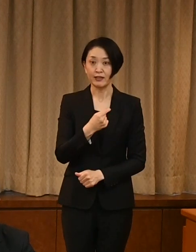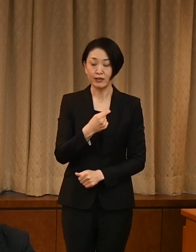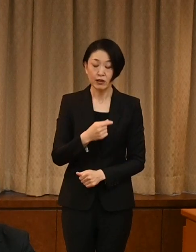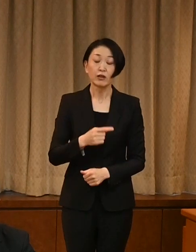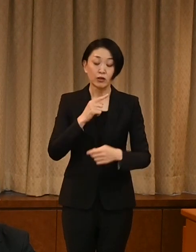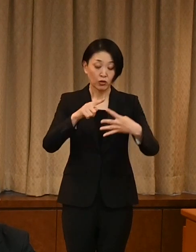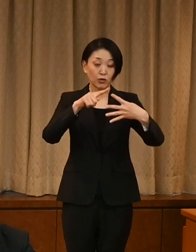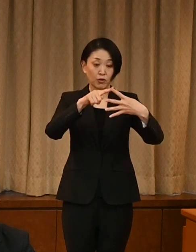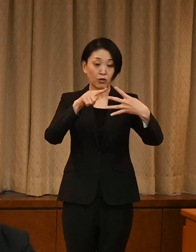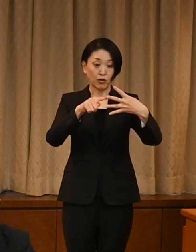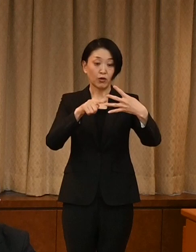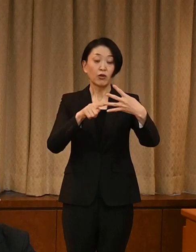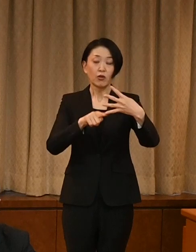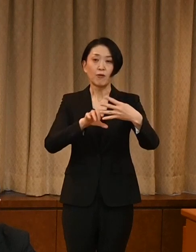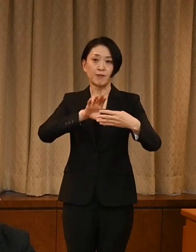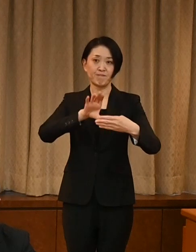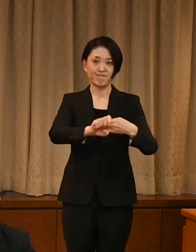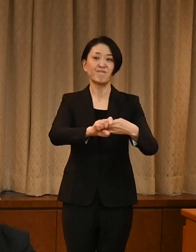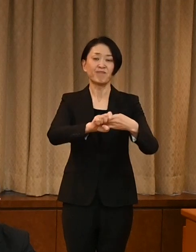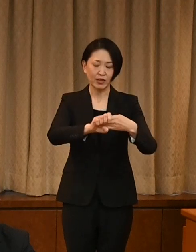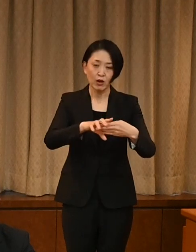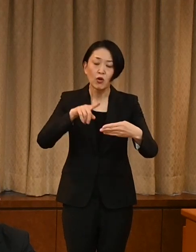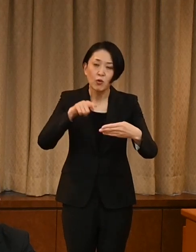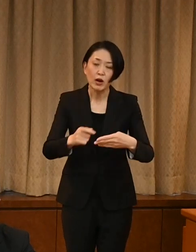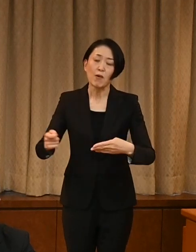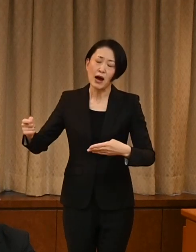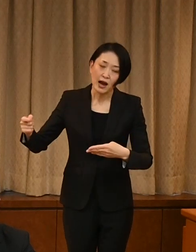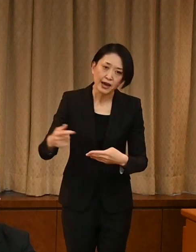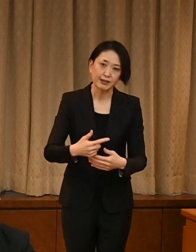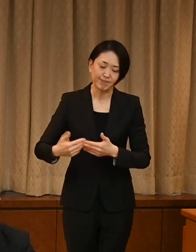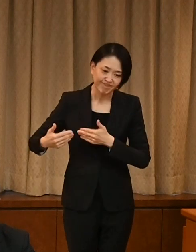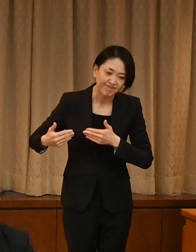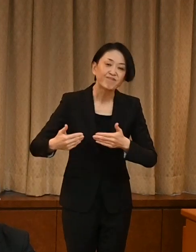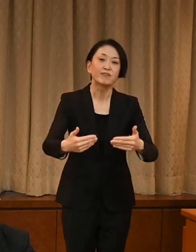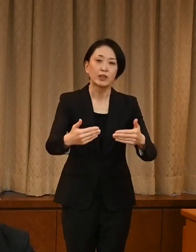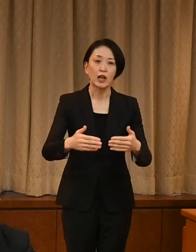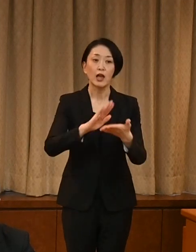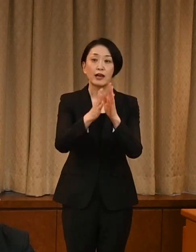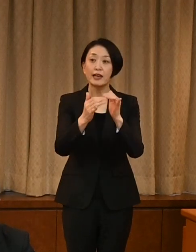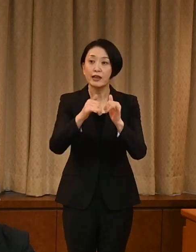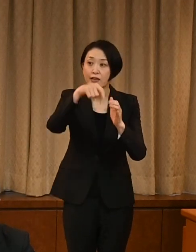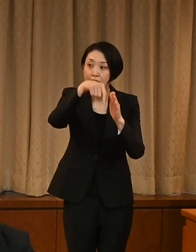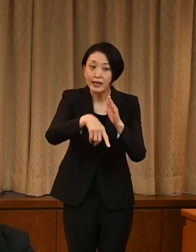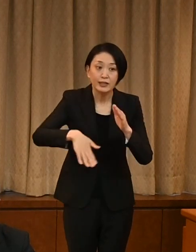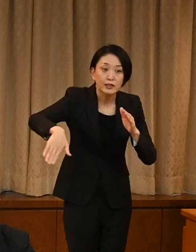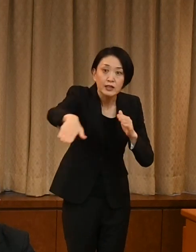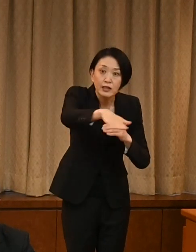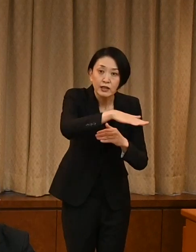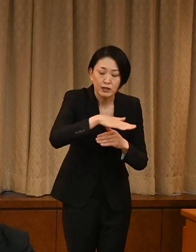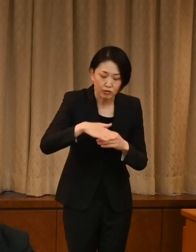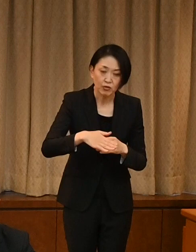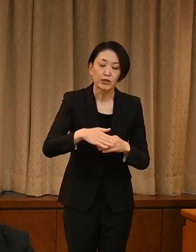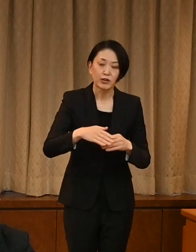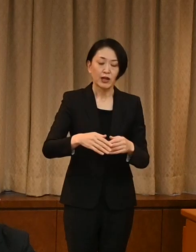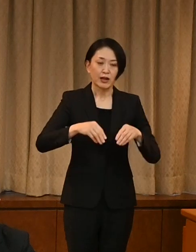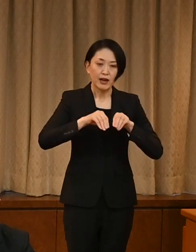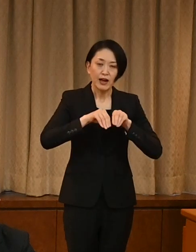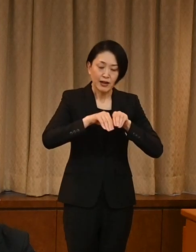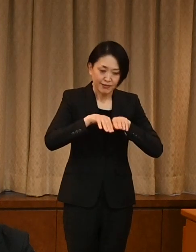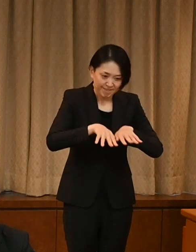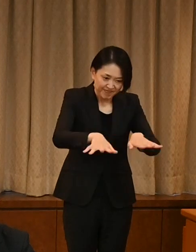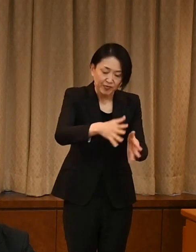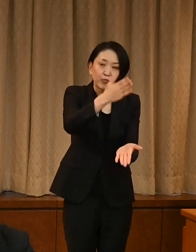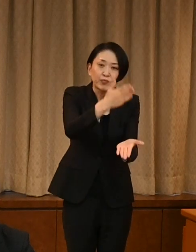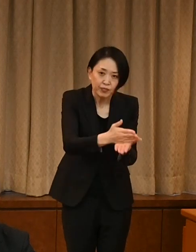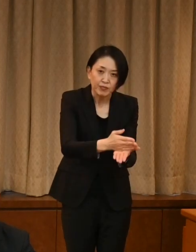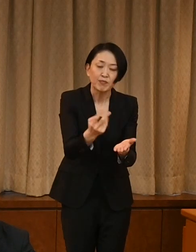ンド防止対策パッケージを着実かつ速やかに実施し県内の感染防止と経済活動の維持の両立に鋭意取